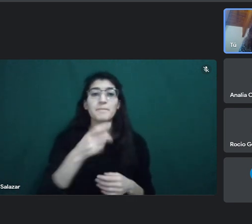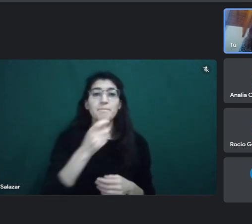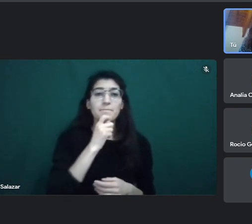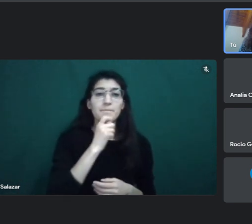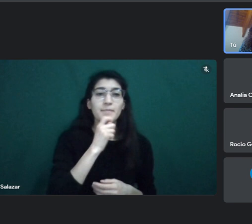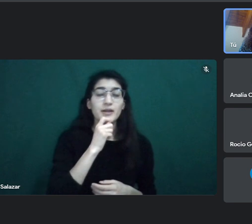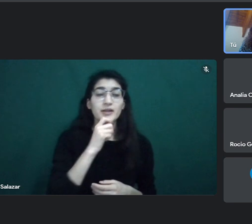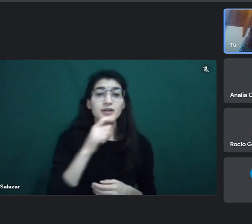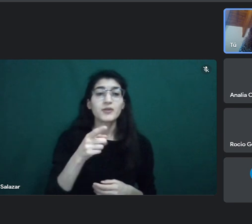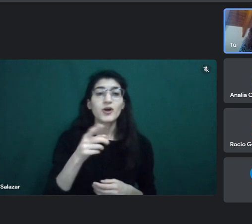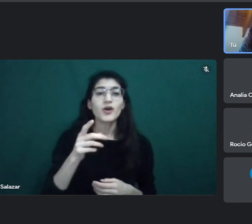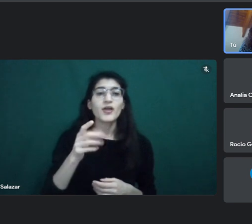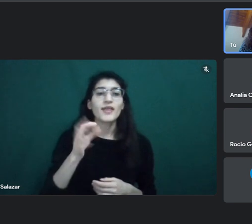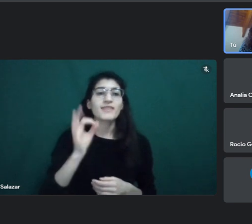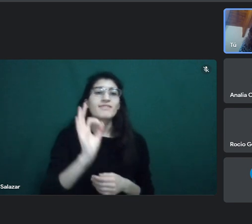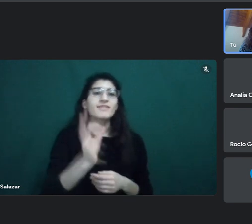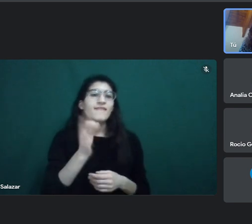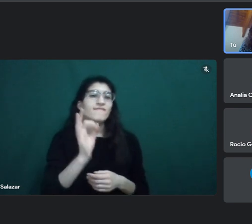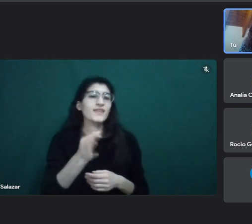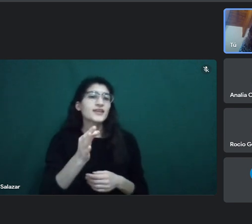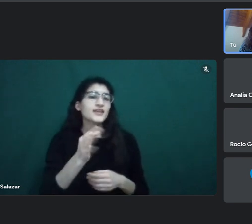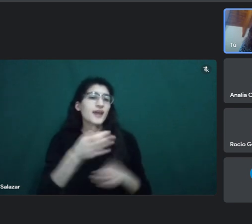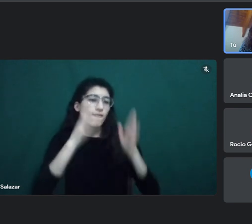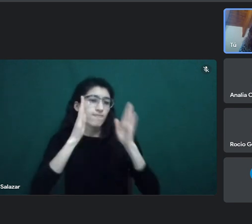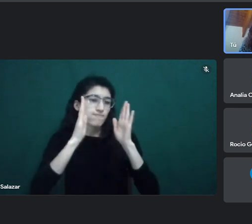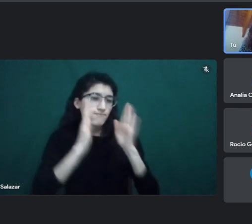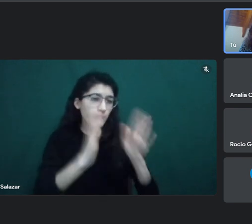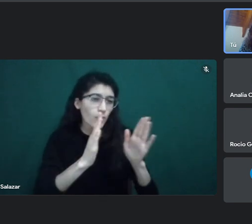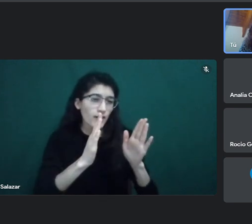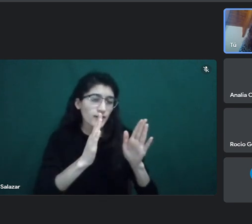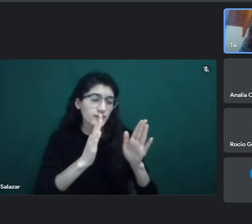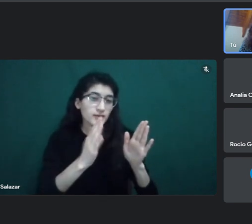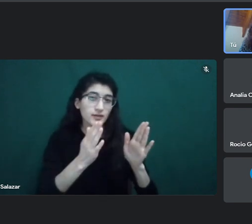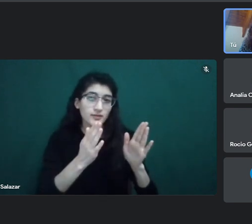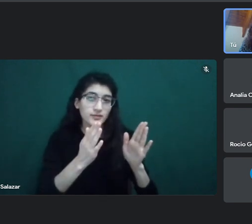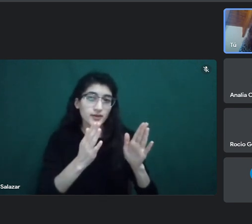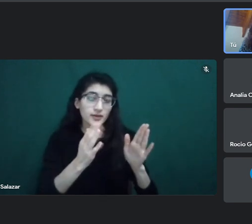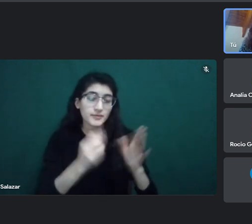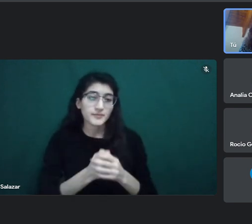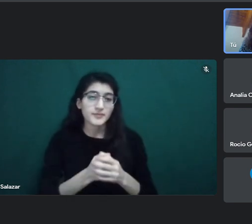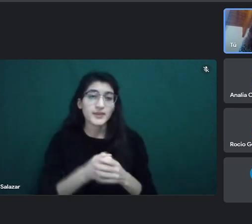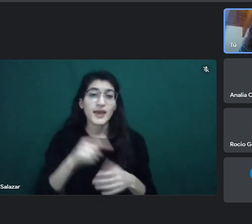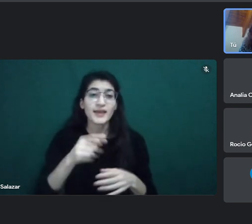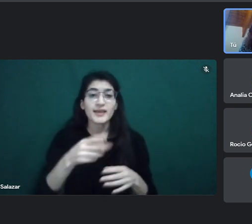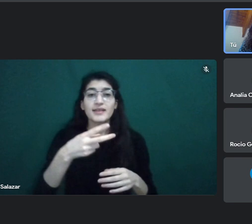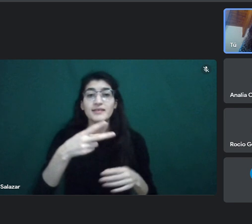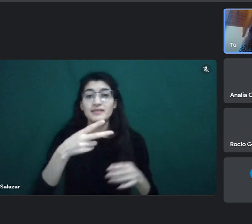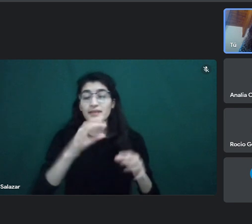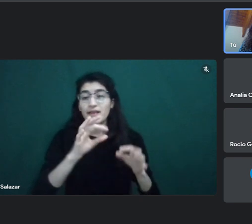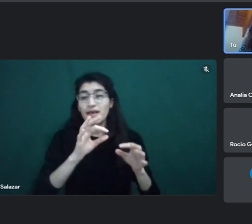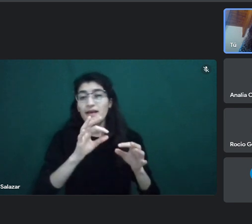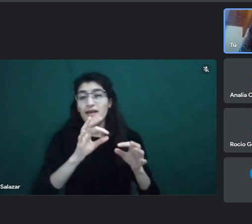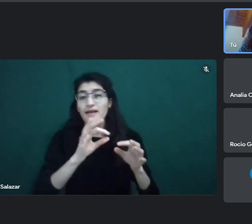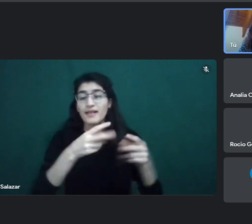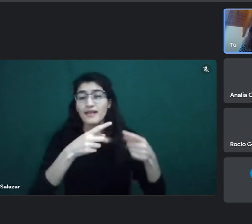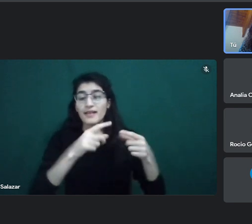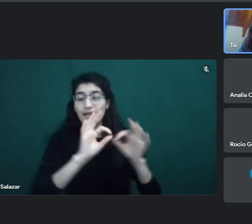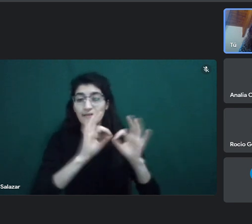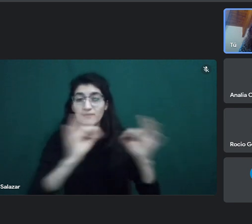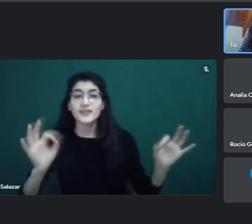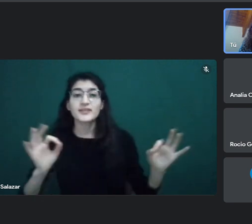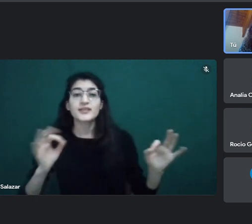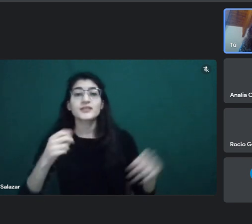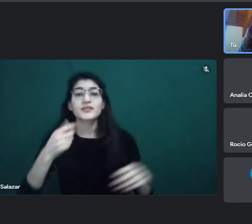debería focalizarse, ¿sí? Yo, la frase verbal es should focus, ¿sí? Entonces,